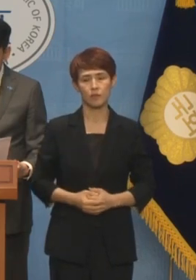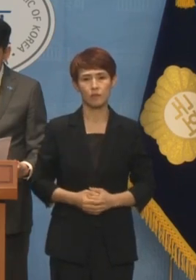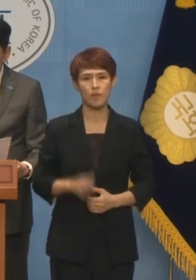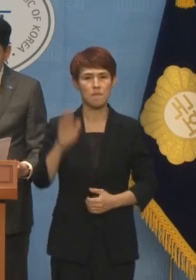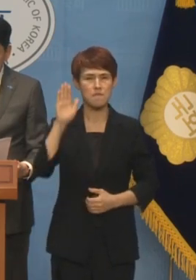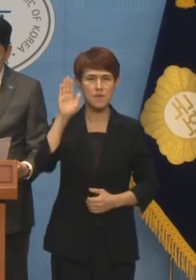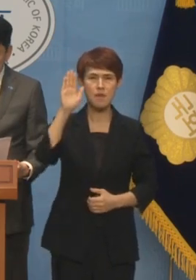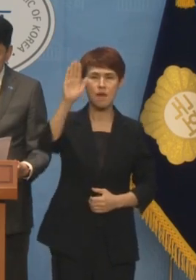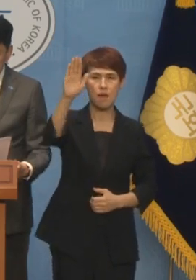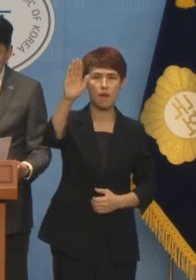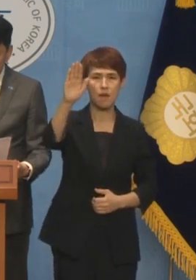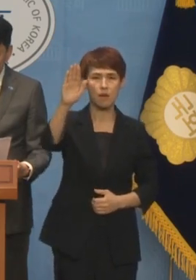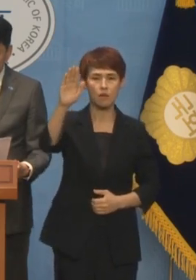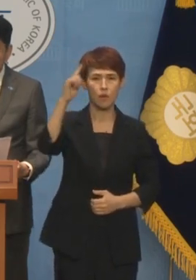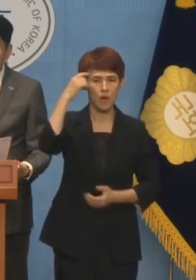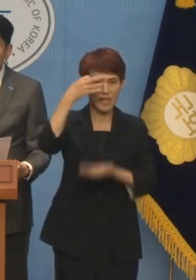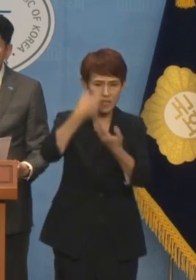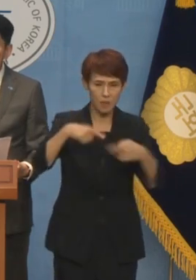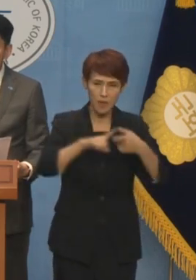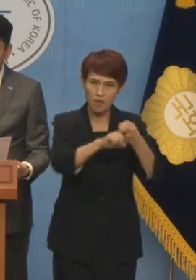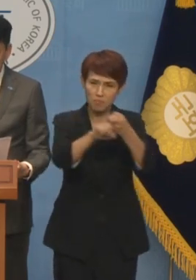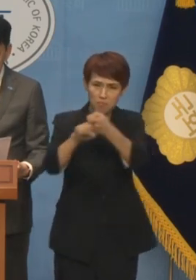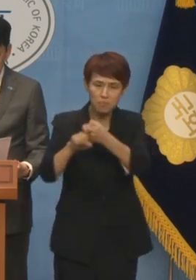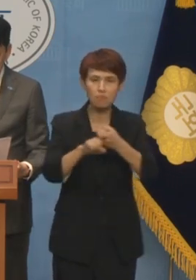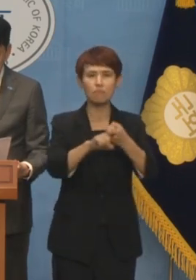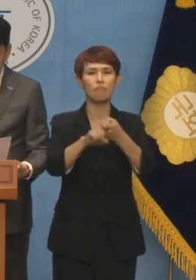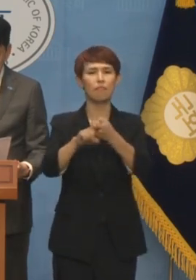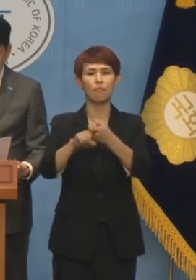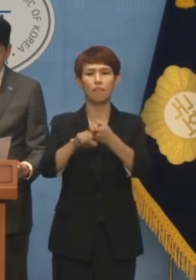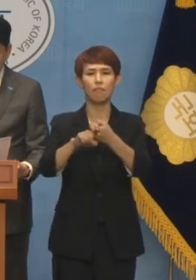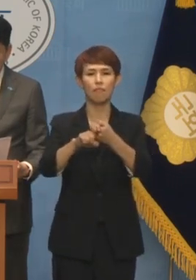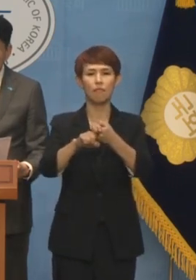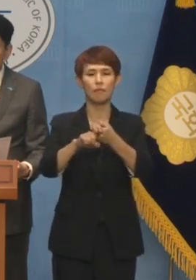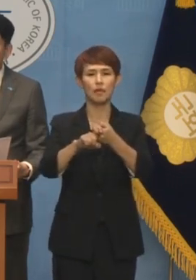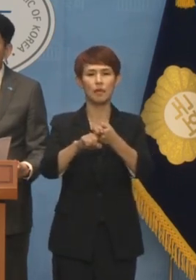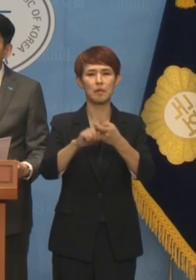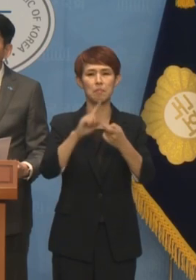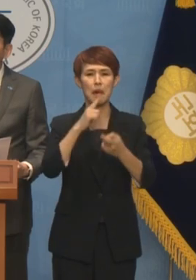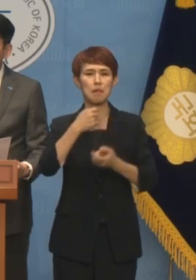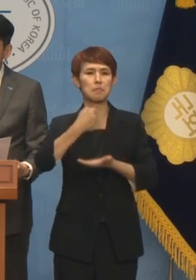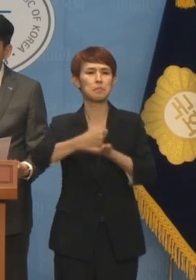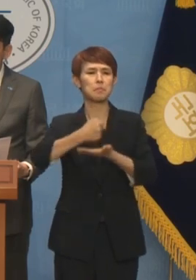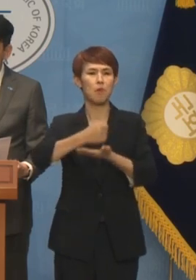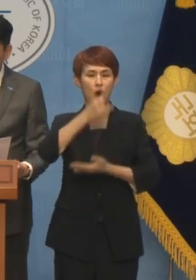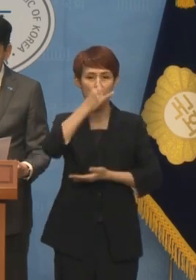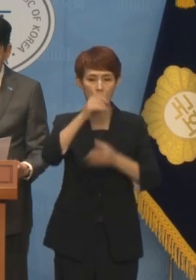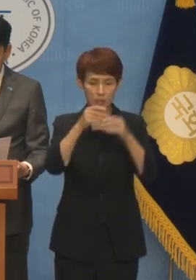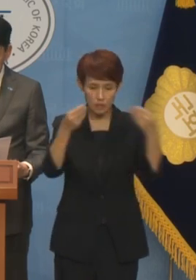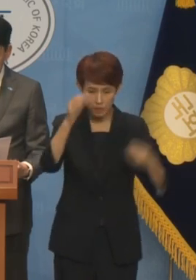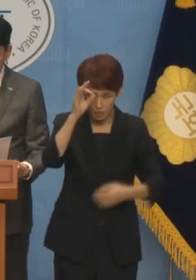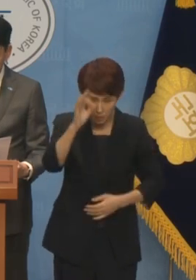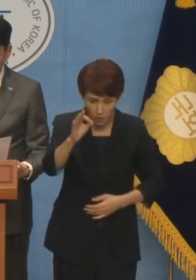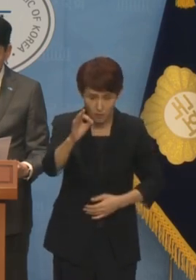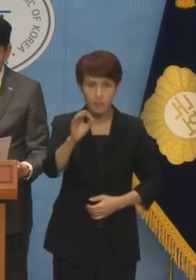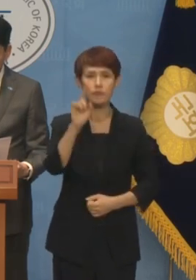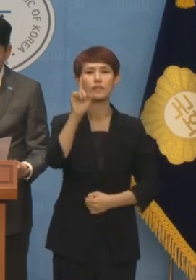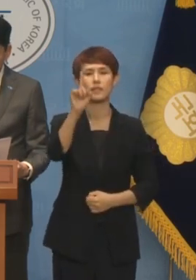미래지향, 가치연대 등 온갖 그럴듯한 말로 포장하지만 핵심은